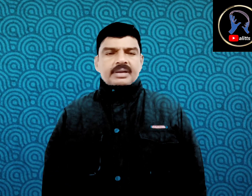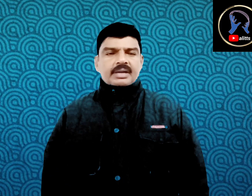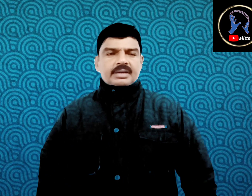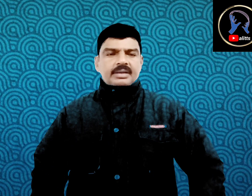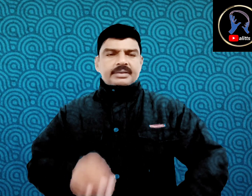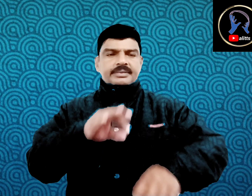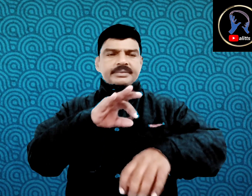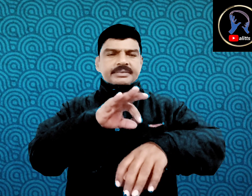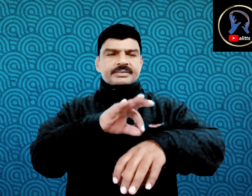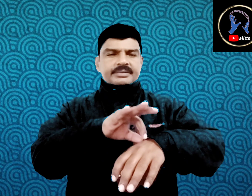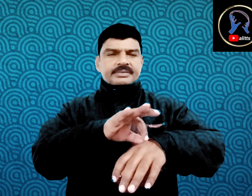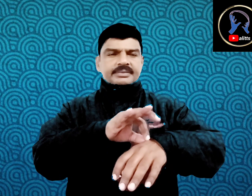काटना